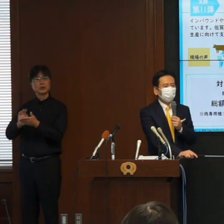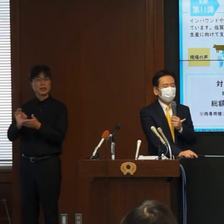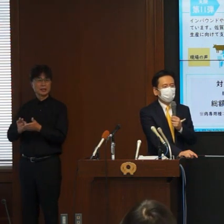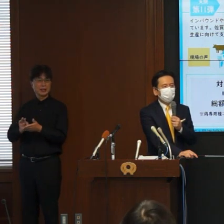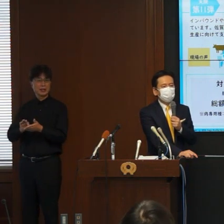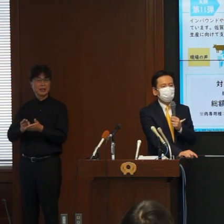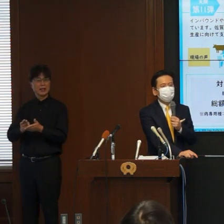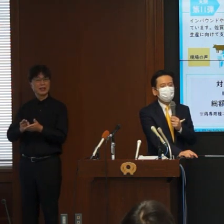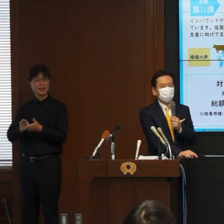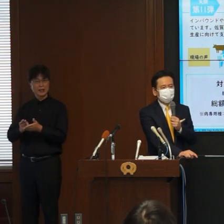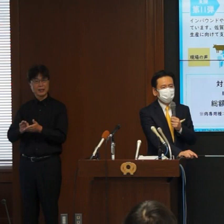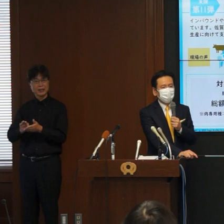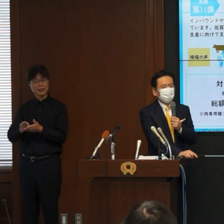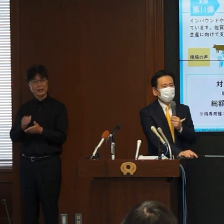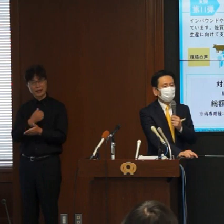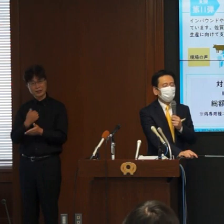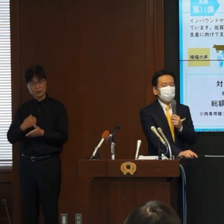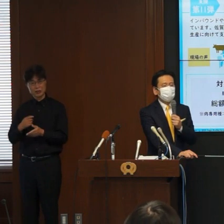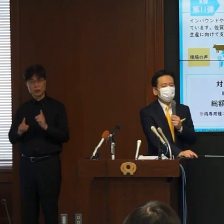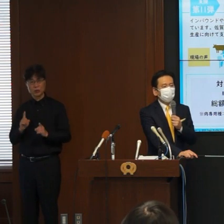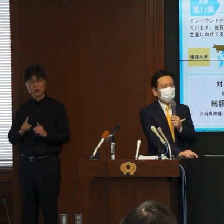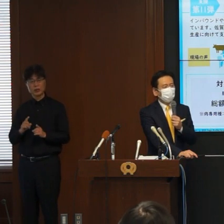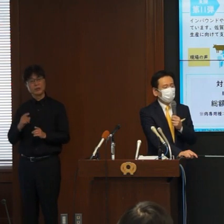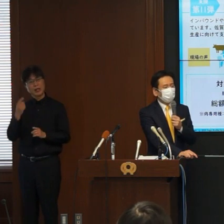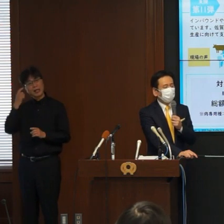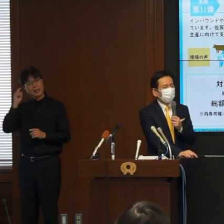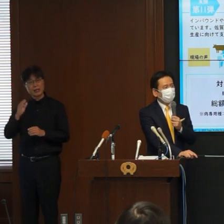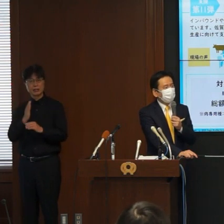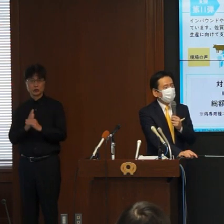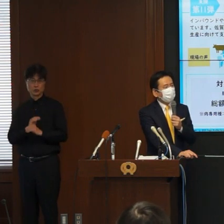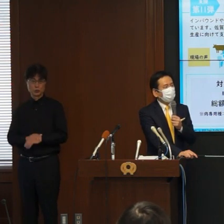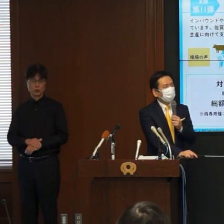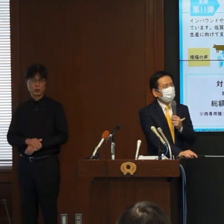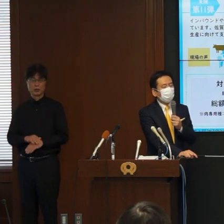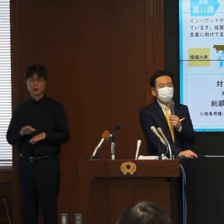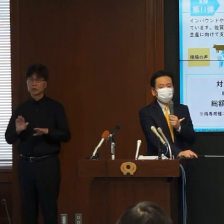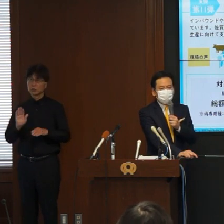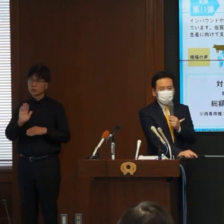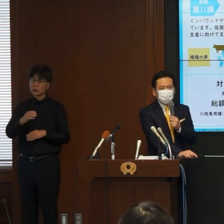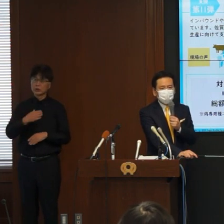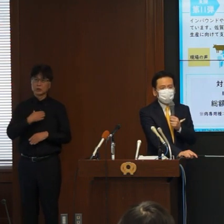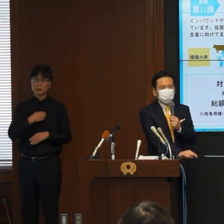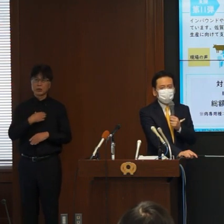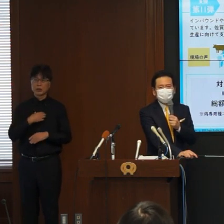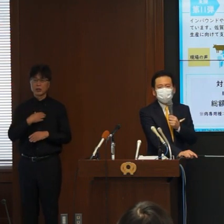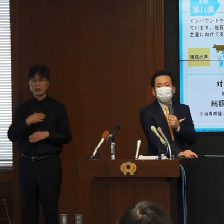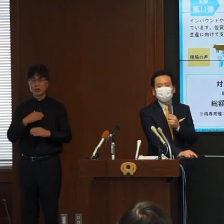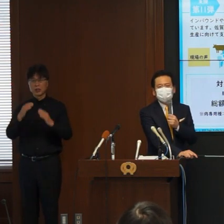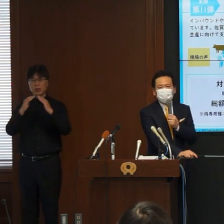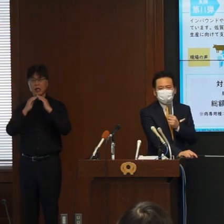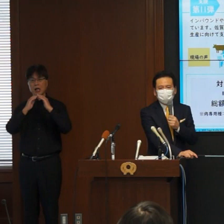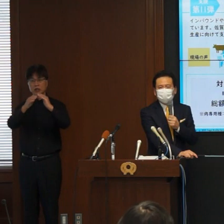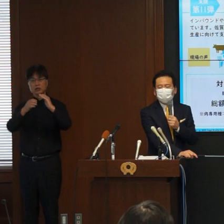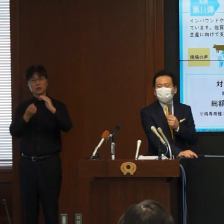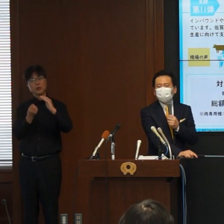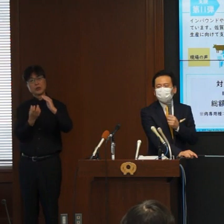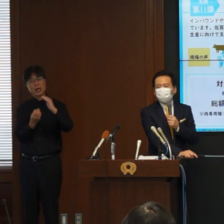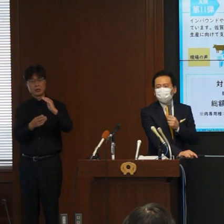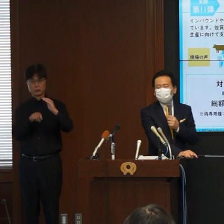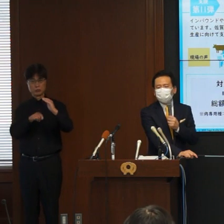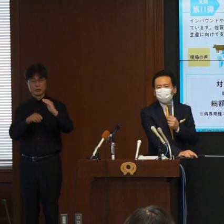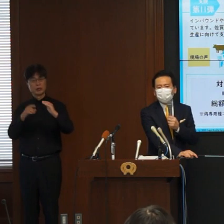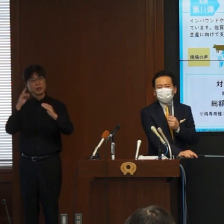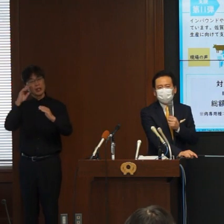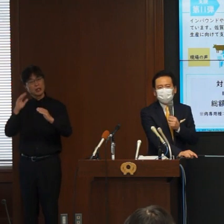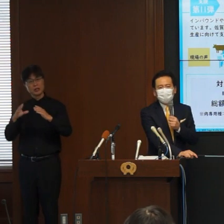うかというところを今、検証もしています。これから心配なのは、ハウスみかん、佐賀県日本一ですけれども、これも